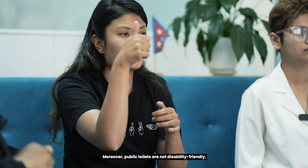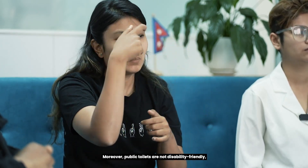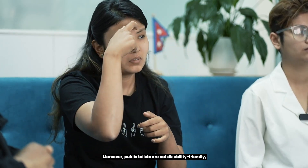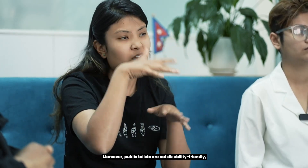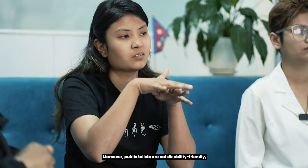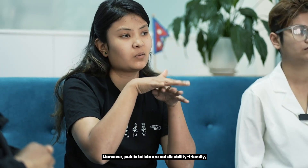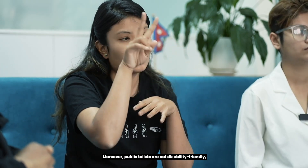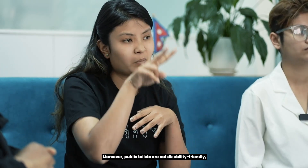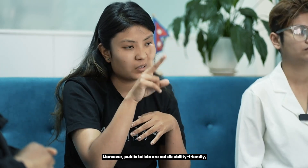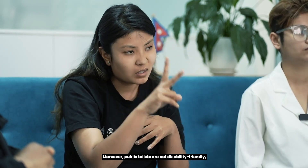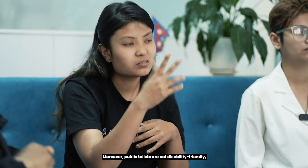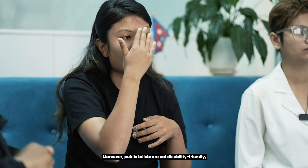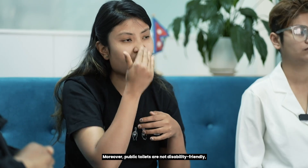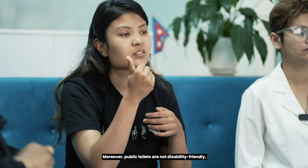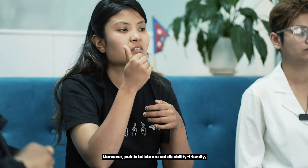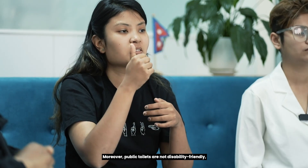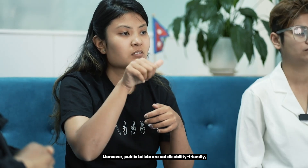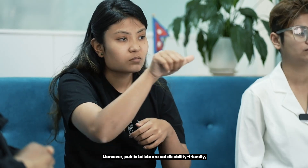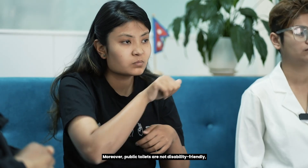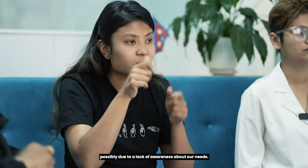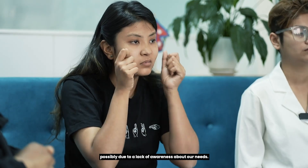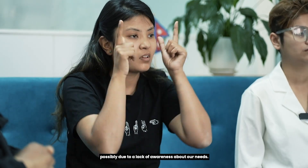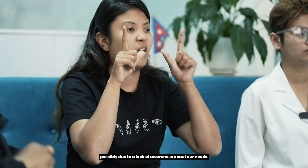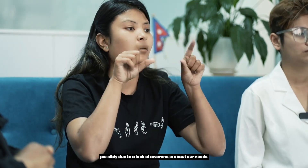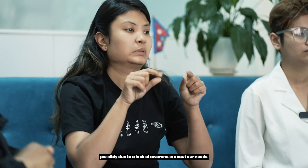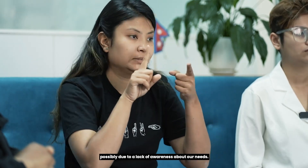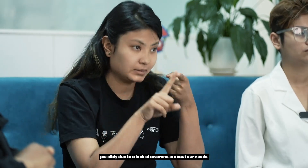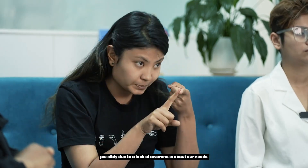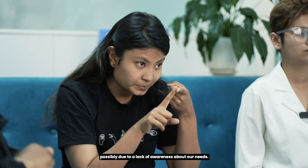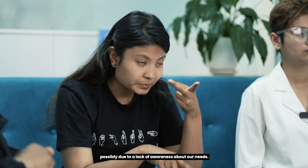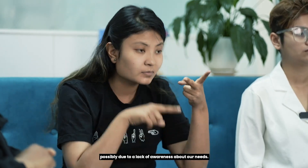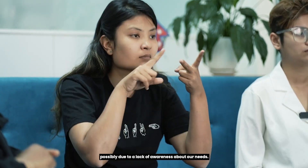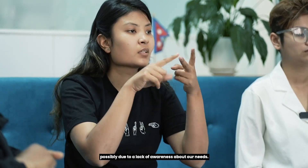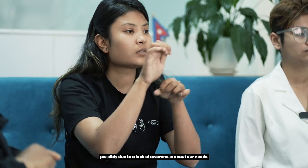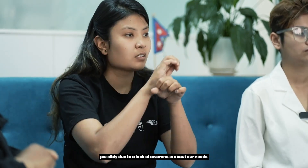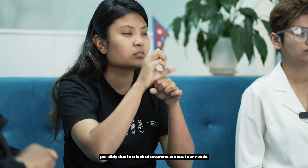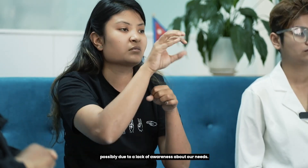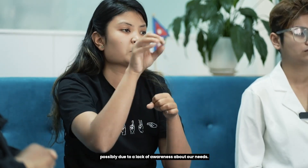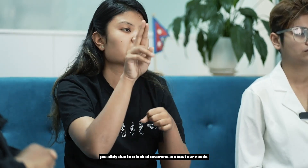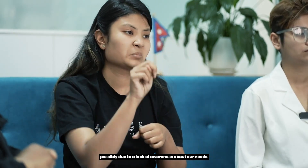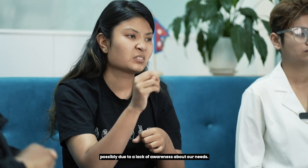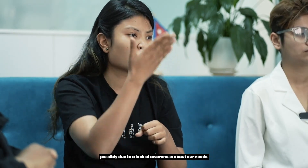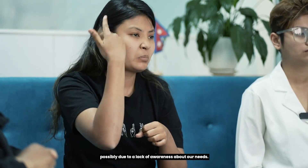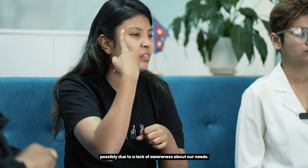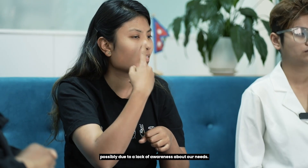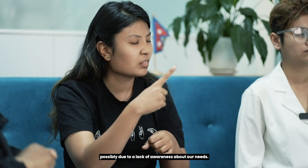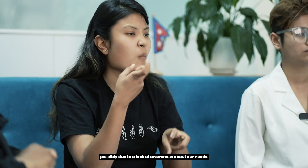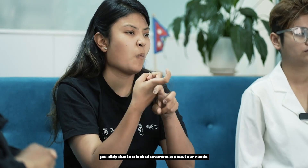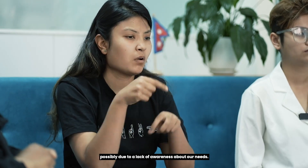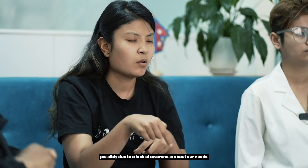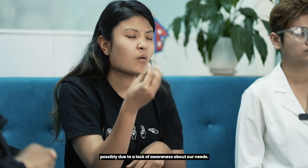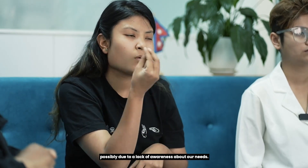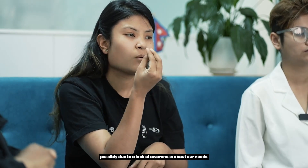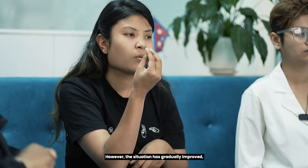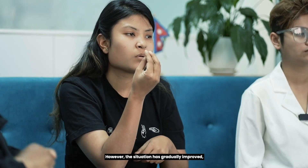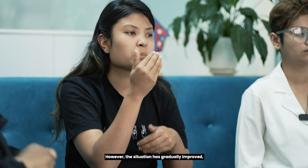शौचालयभित्र त्यति अपाङ्ग मैत्री पनि छैन क्या हाम्रो अवस्थामा पनि, किनभने अब एक त जनचेतना कमीले पनि होला सहाय होइन, सुविधा दिनुपर्छ भन्ने थाहा